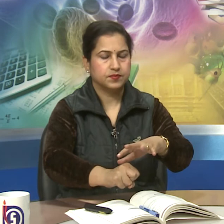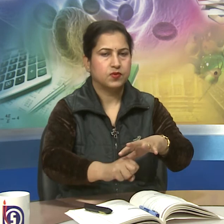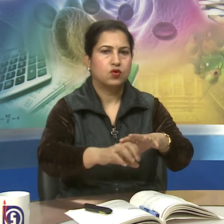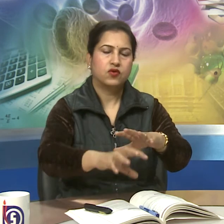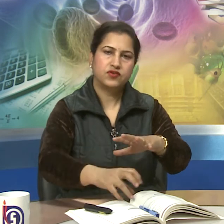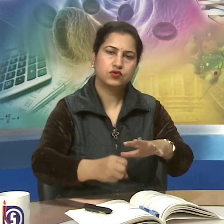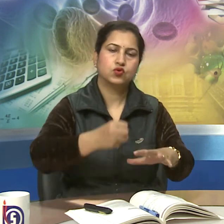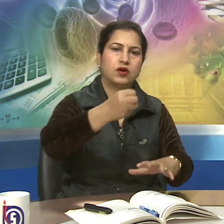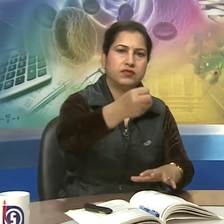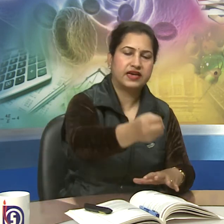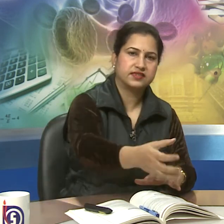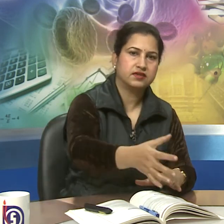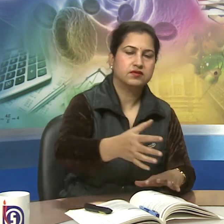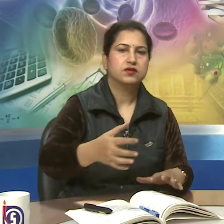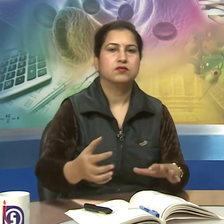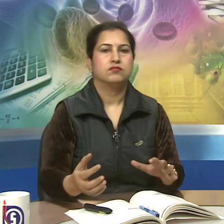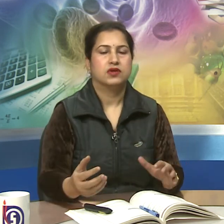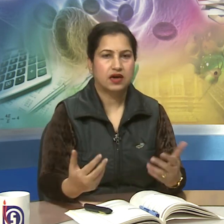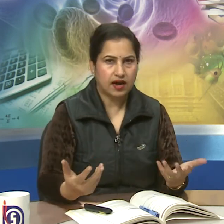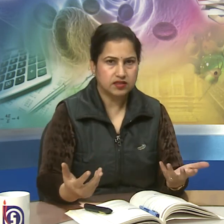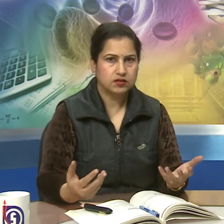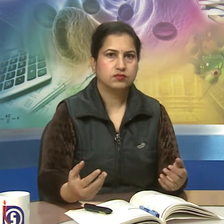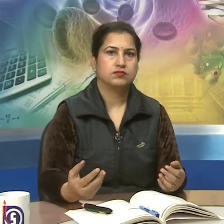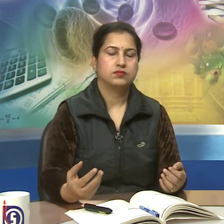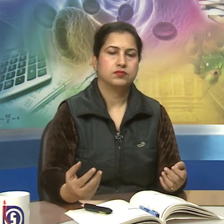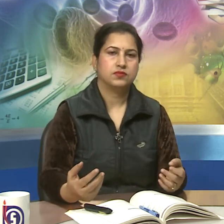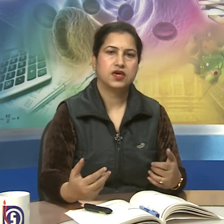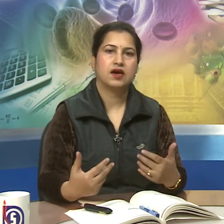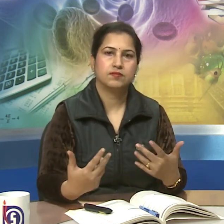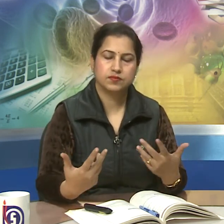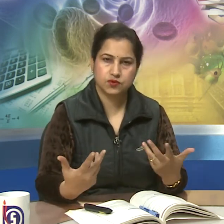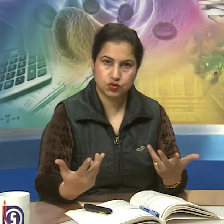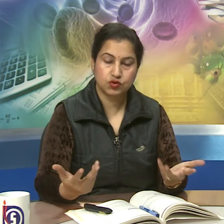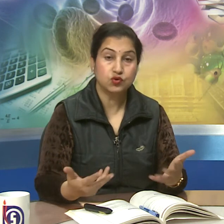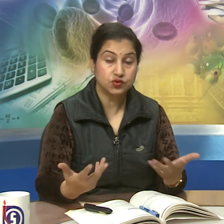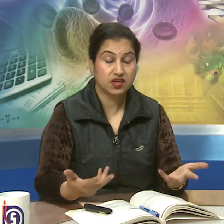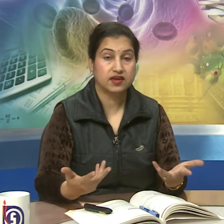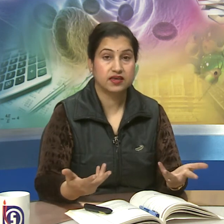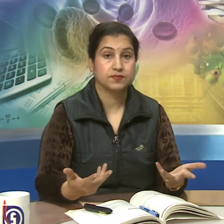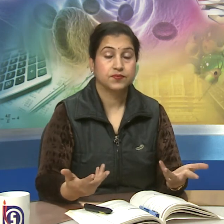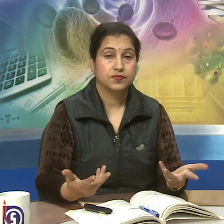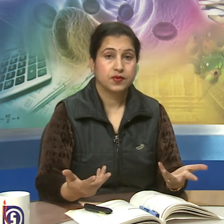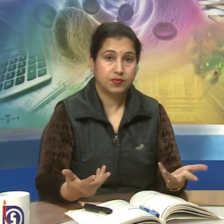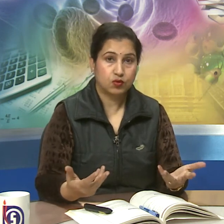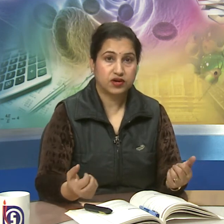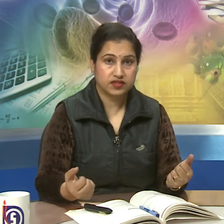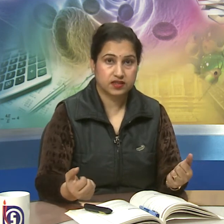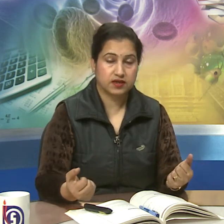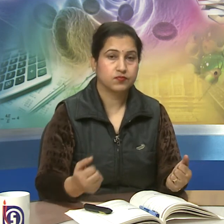और फिर उसको हम ऐड बस खाद या उसको यूज करके प्रयोग कर सकते हैं